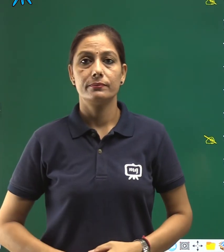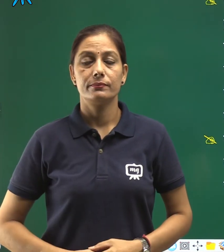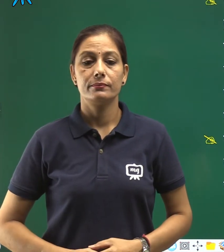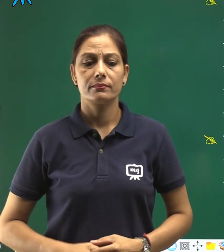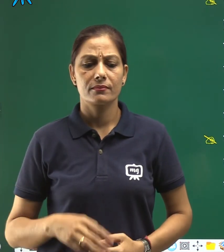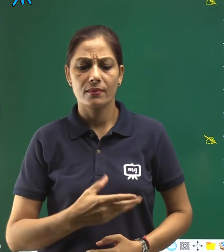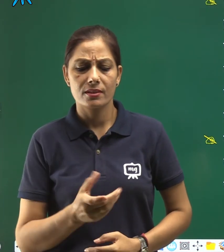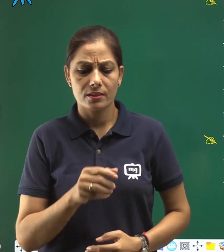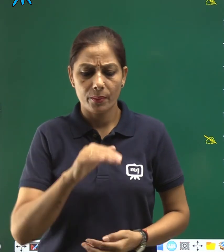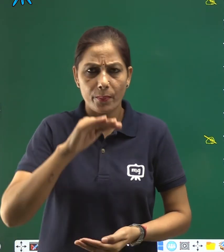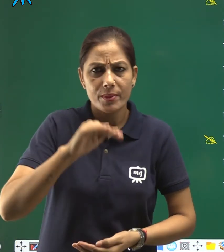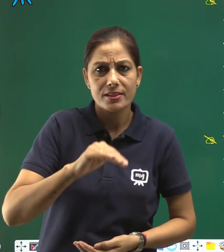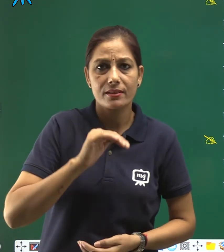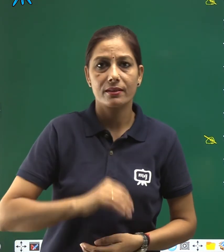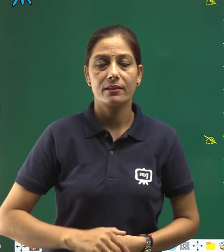किसी बच्चे ने